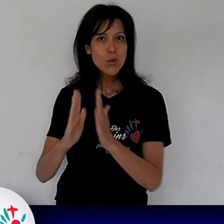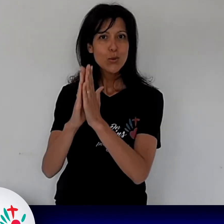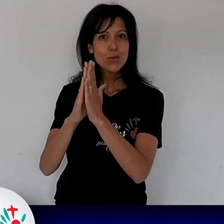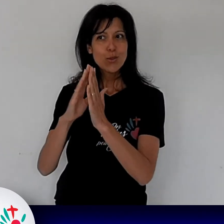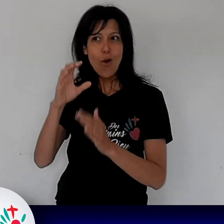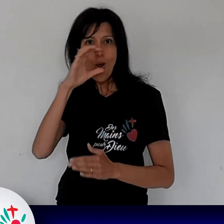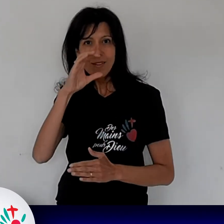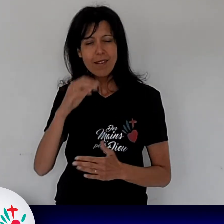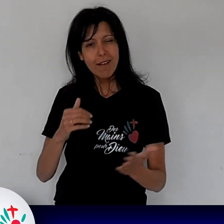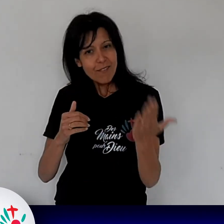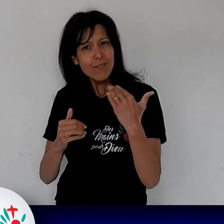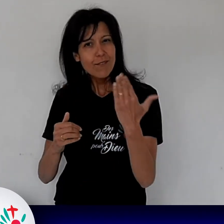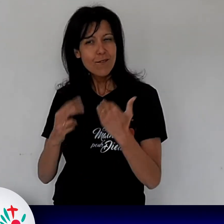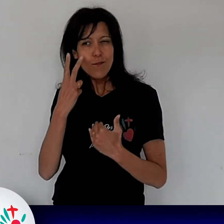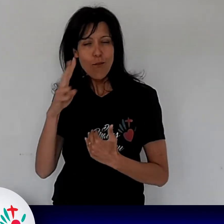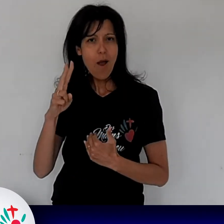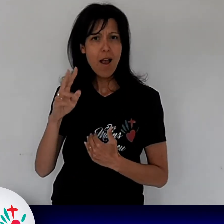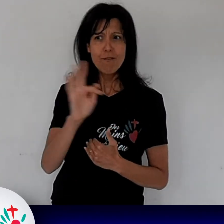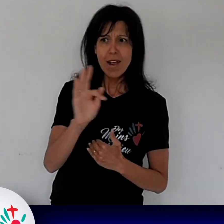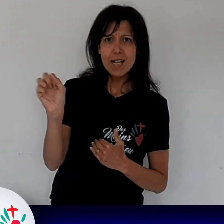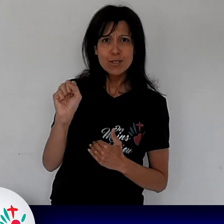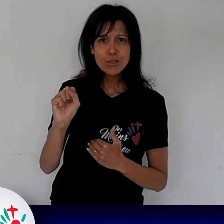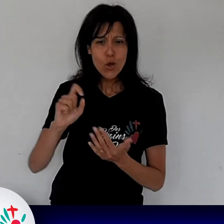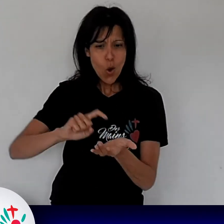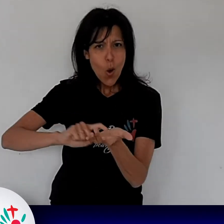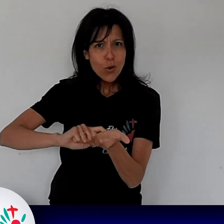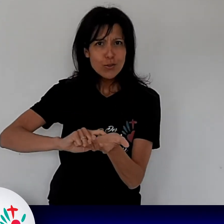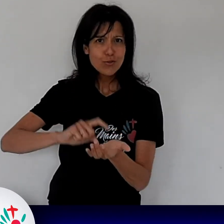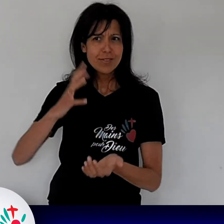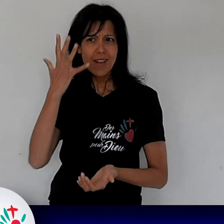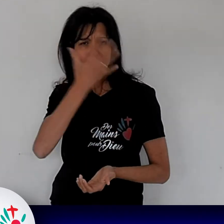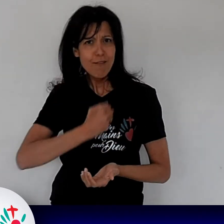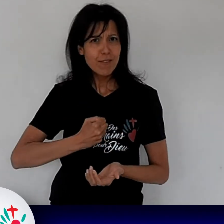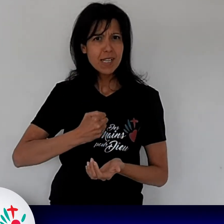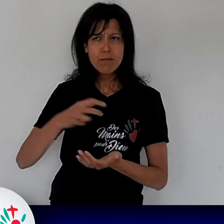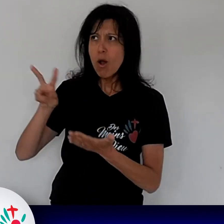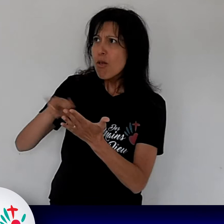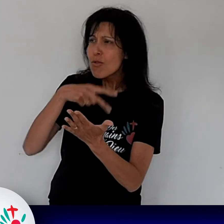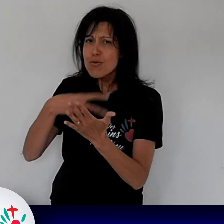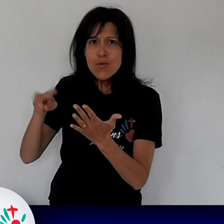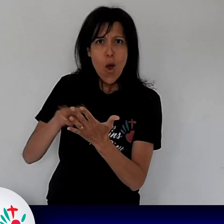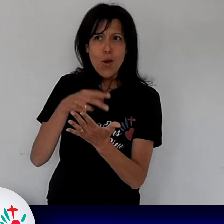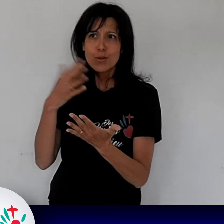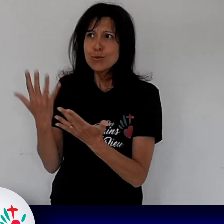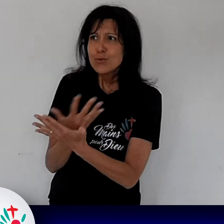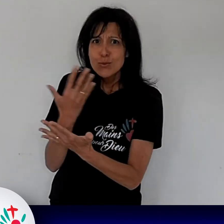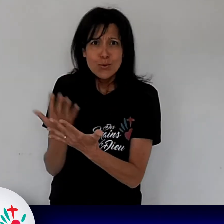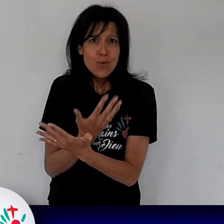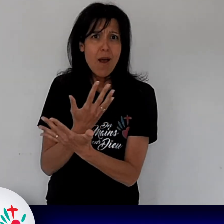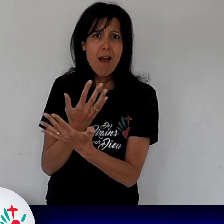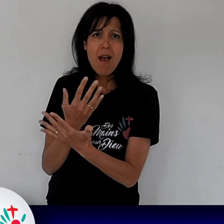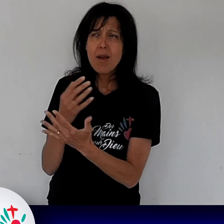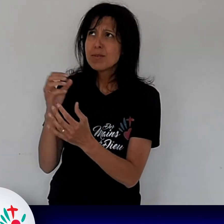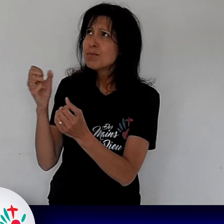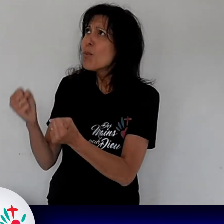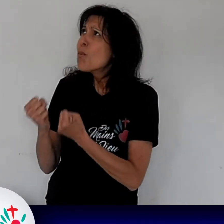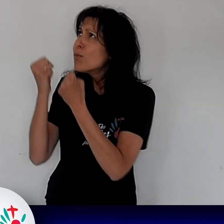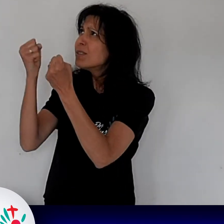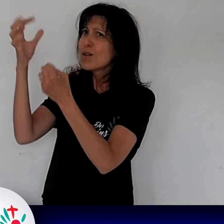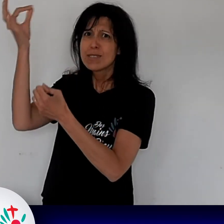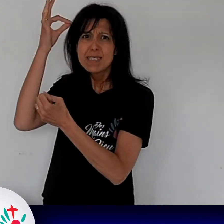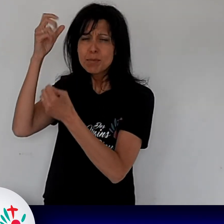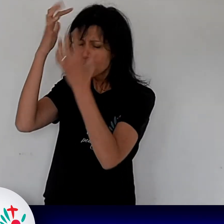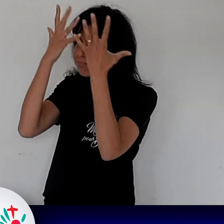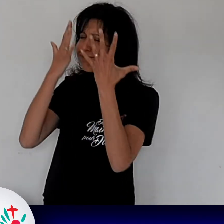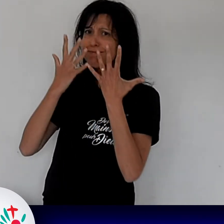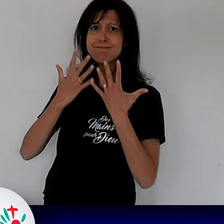ils dansent de joie, comment ils dansent remplis de la puissance de l'Esprit, j'espère, de tout cœur que lorsque